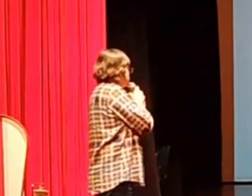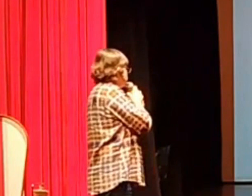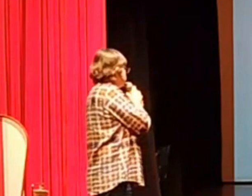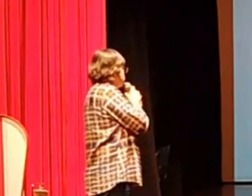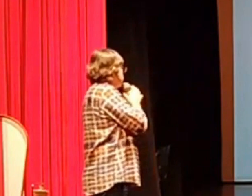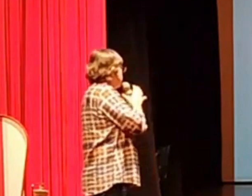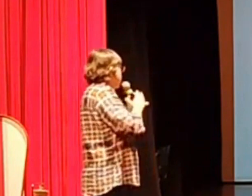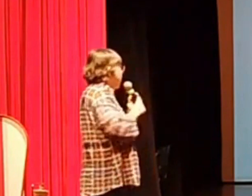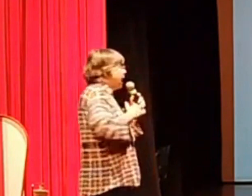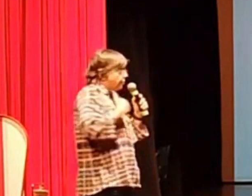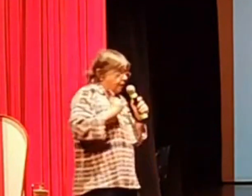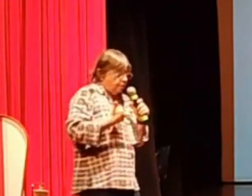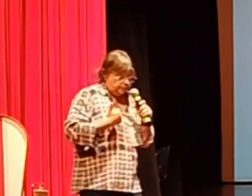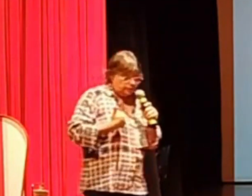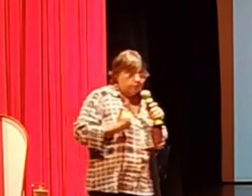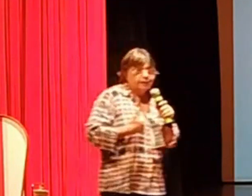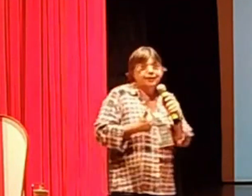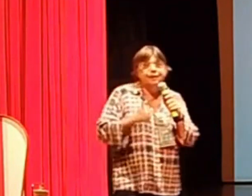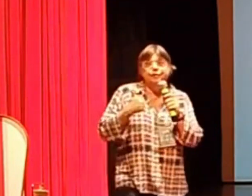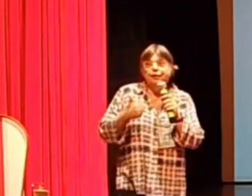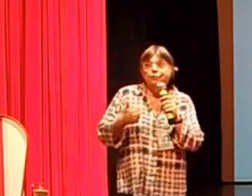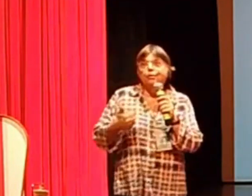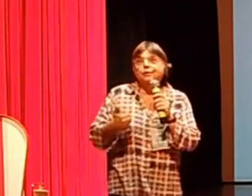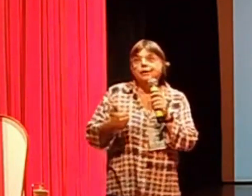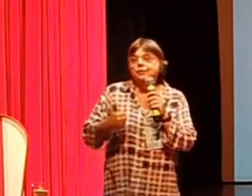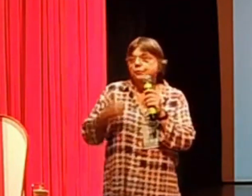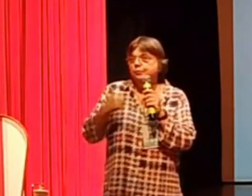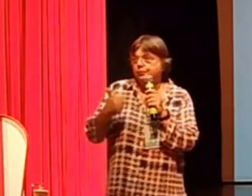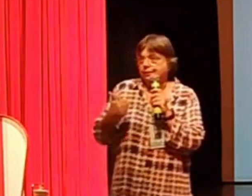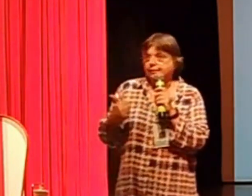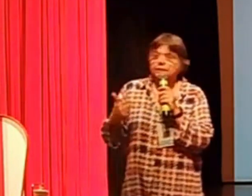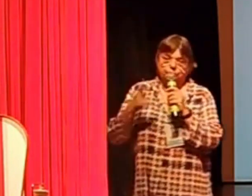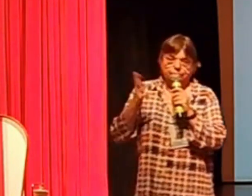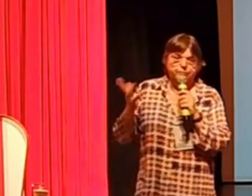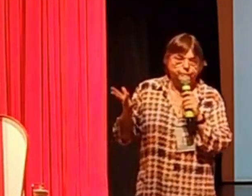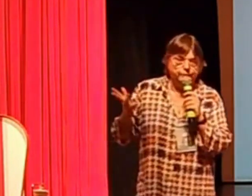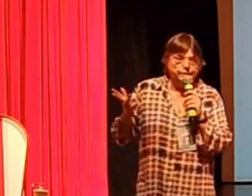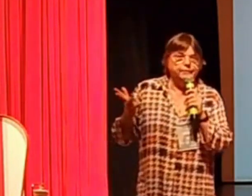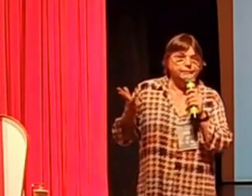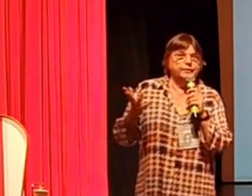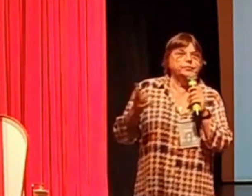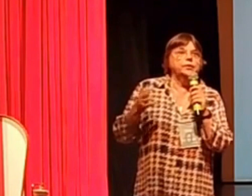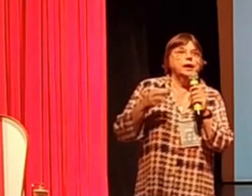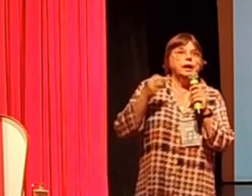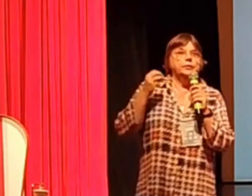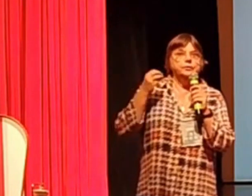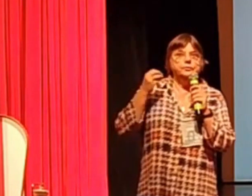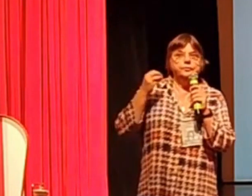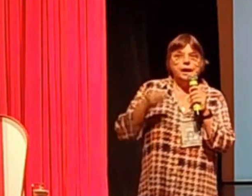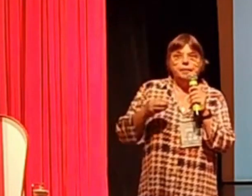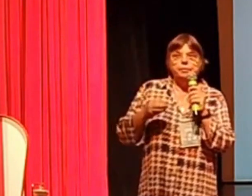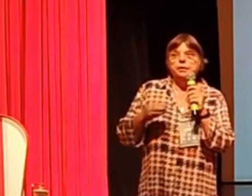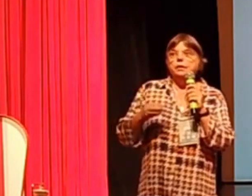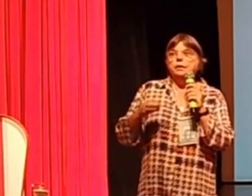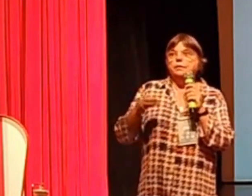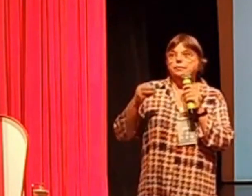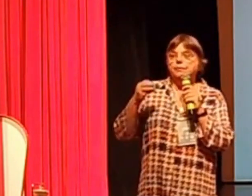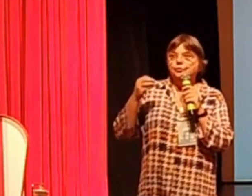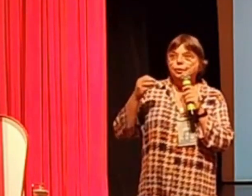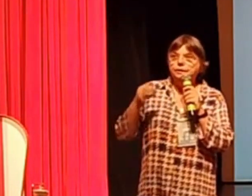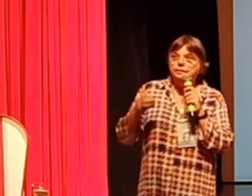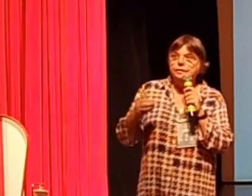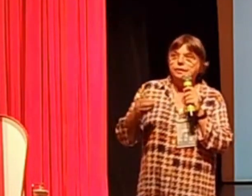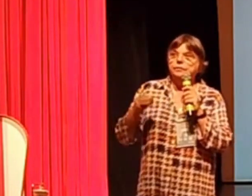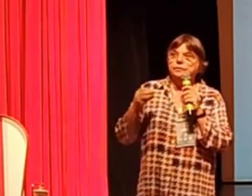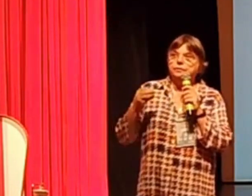grande, né? A outra coisa é a vergonha e o bullying, né? Agora é bullying, mas a gente sabe, quer dizer,